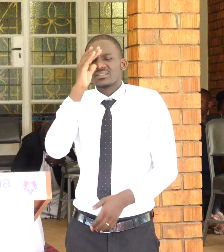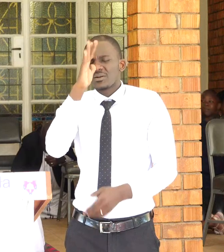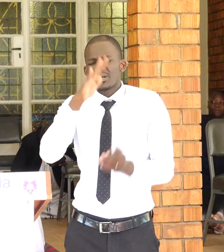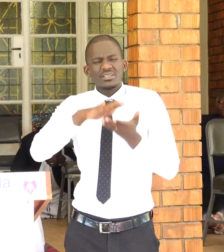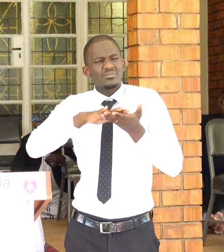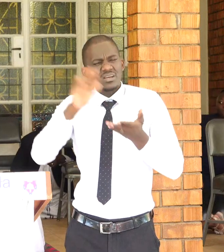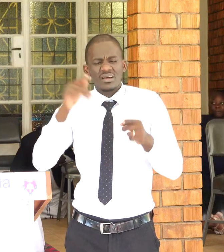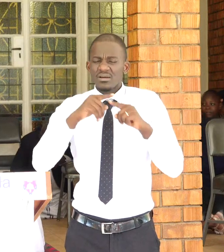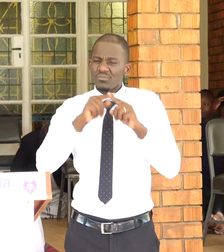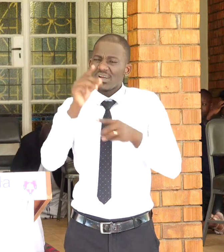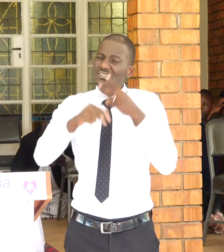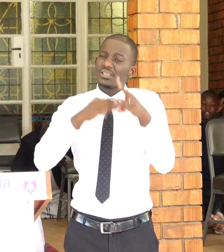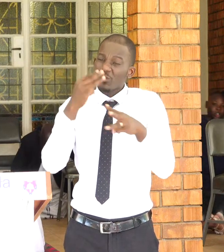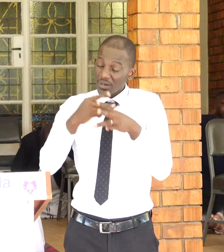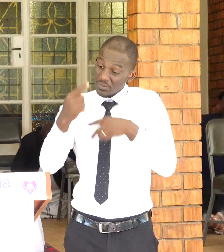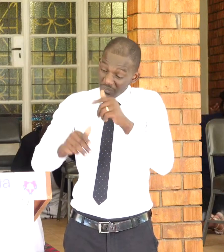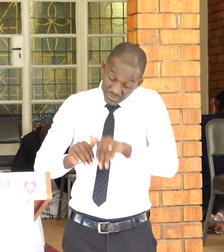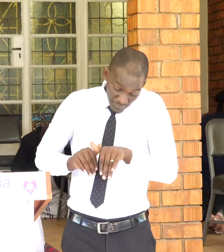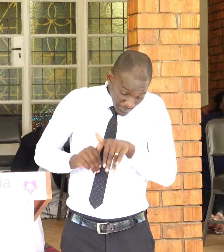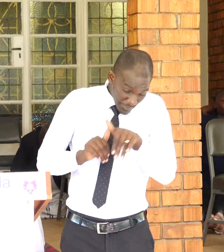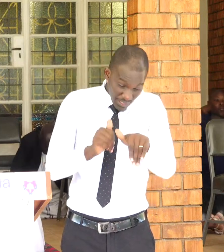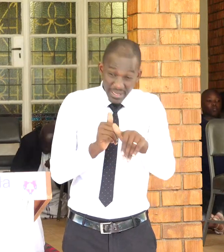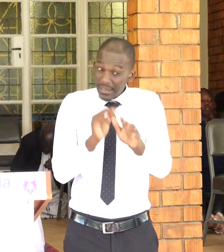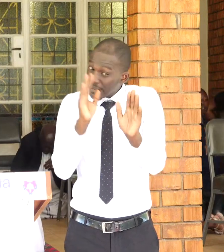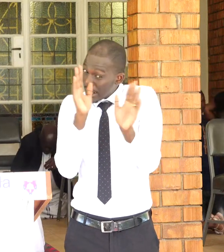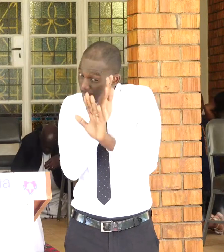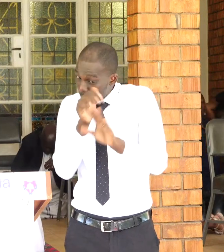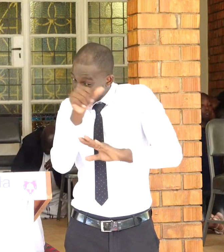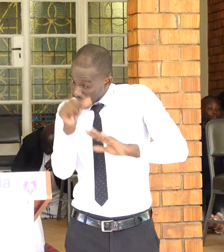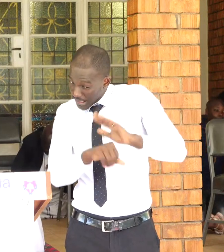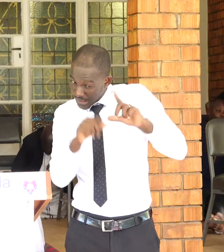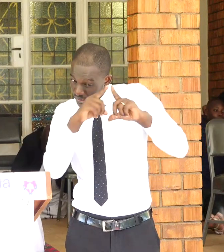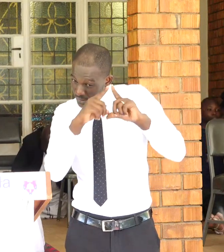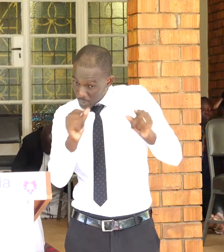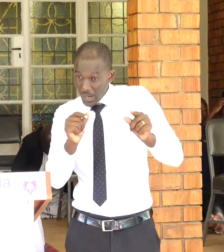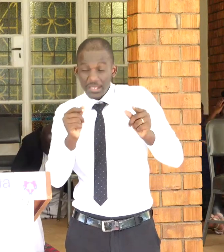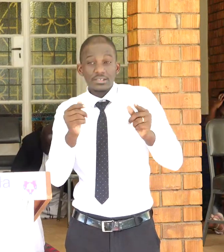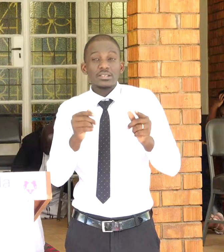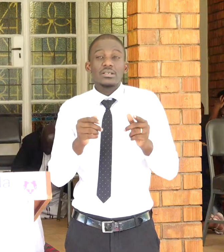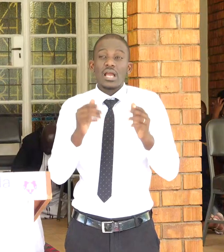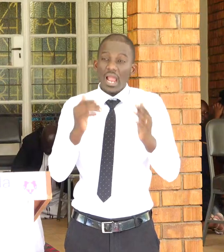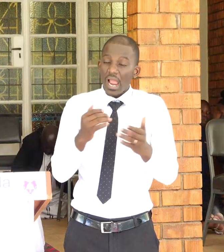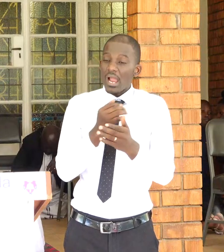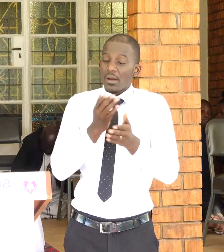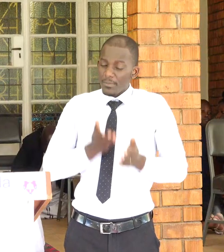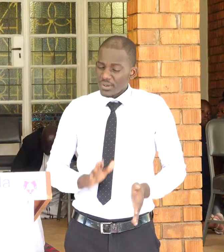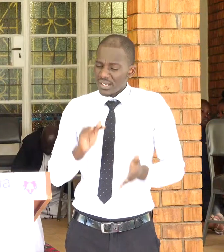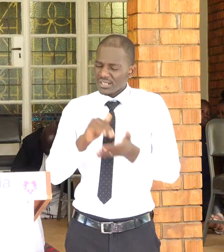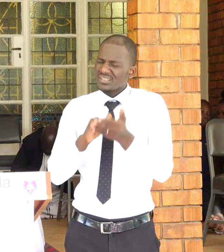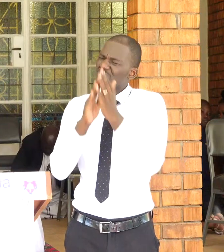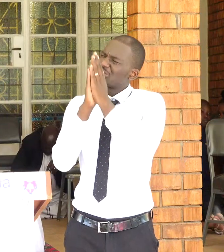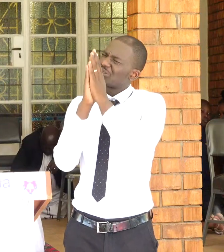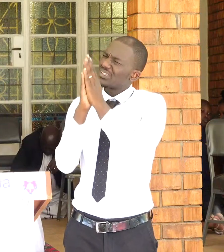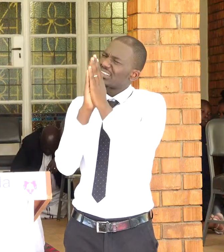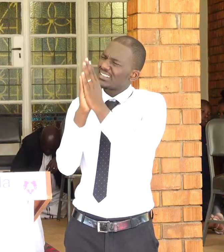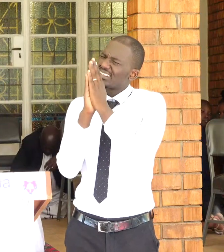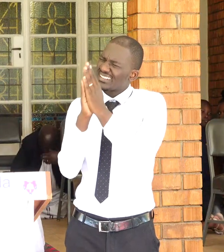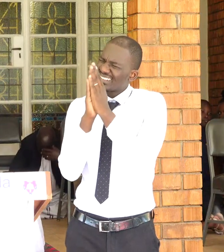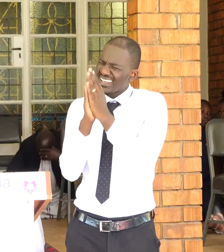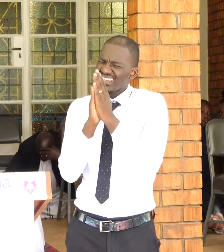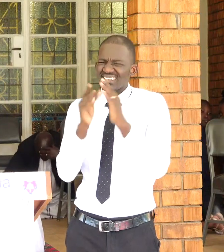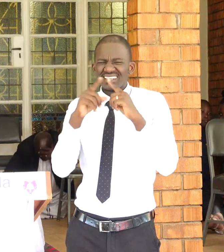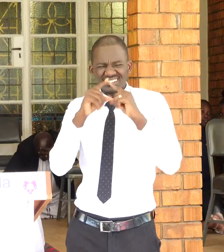ensi n'esigala ng'ekyabagoberera nga beekweka wansi w'ekigambo obulokole tukwegayirira mukama ekigambo obulokole okiwe